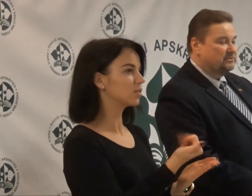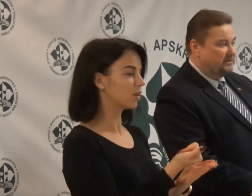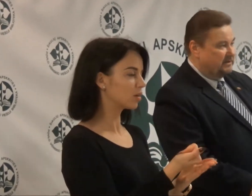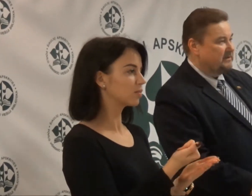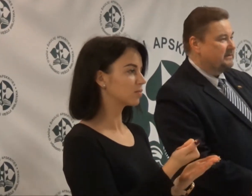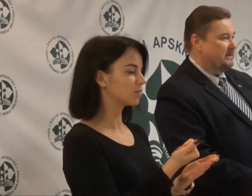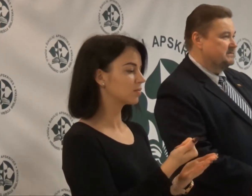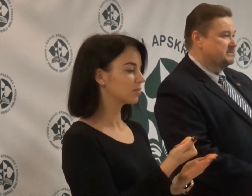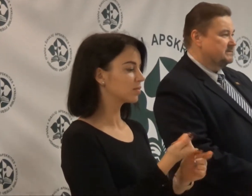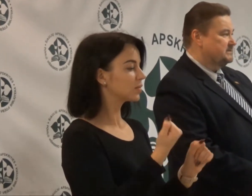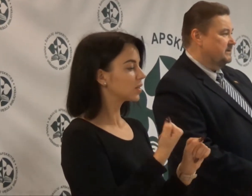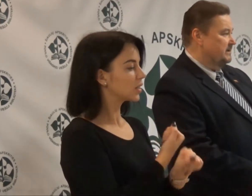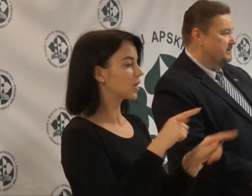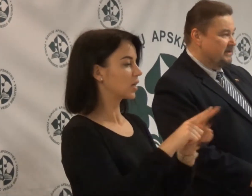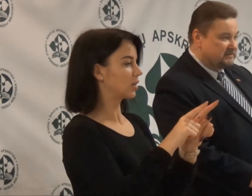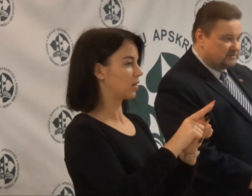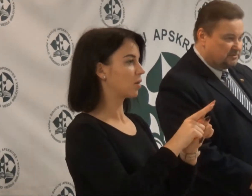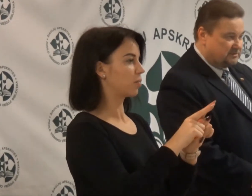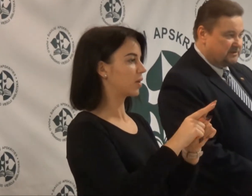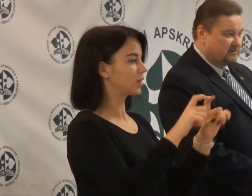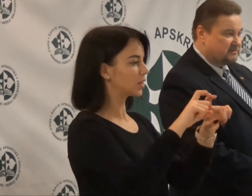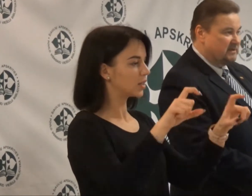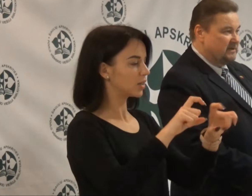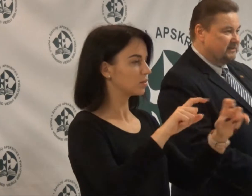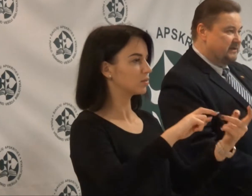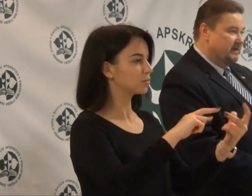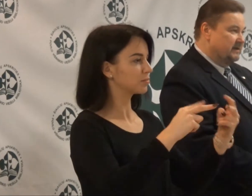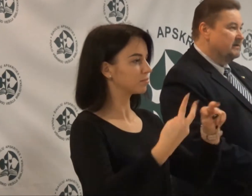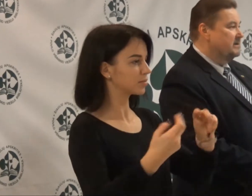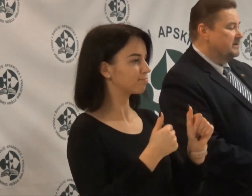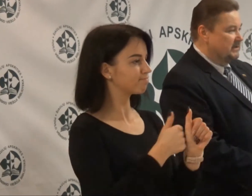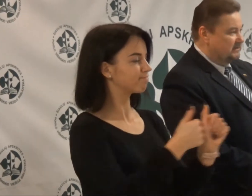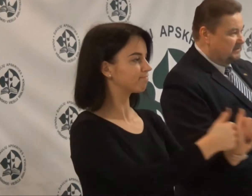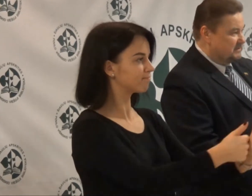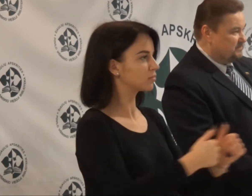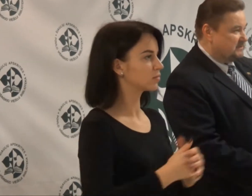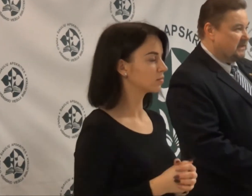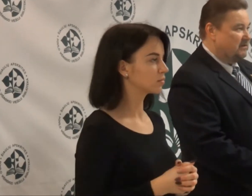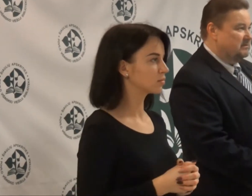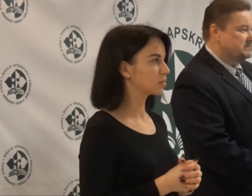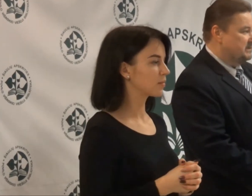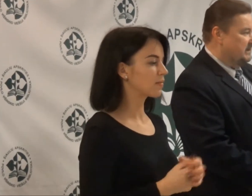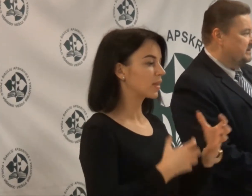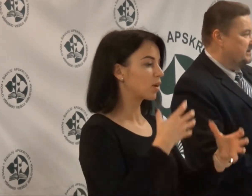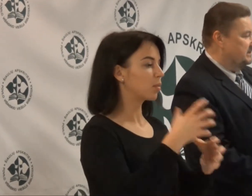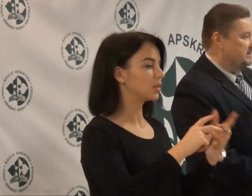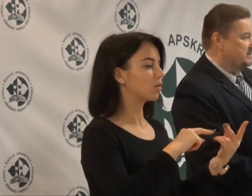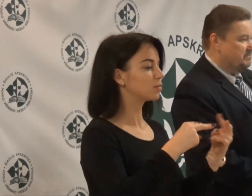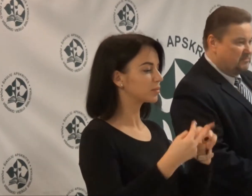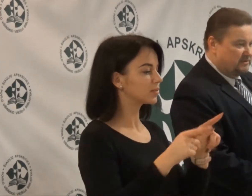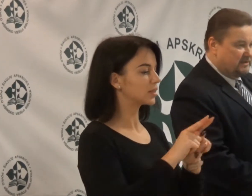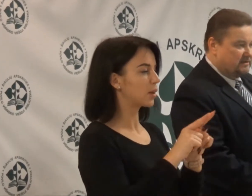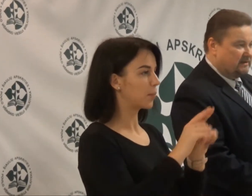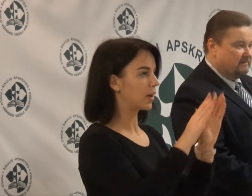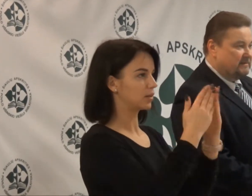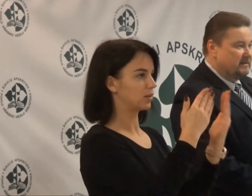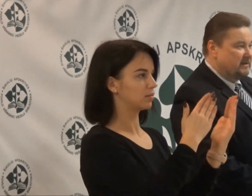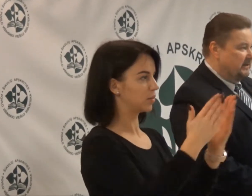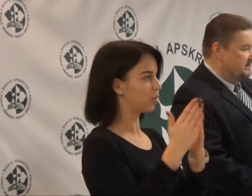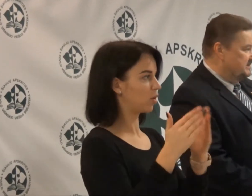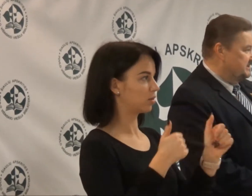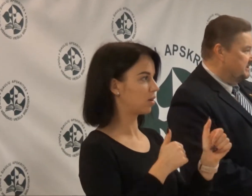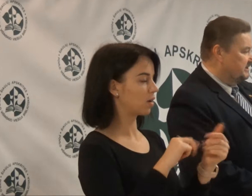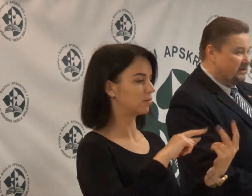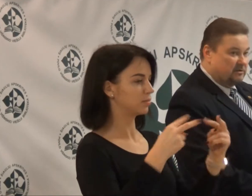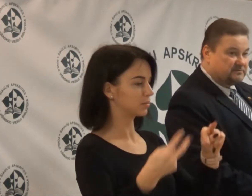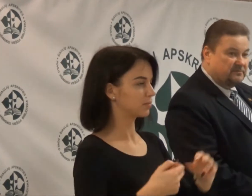ir turi keistis ir institucijos. Taigi, kintantis pasaulis yra ir kintanti biblioteka.